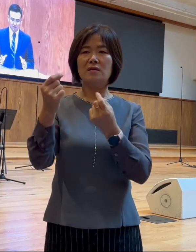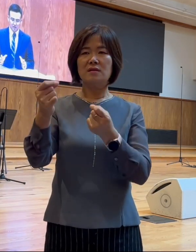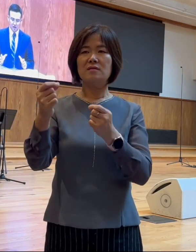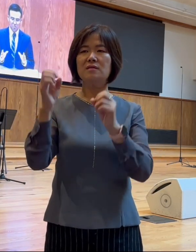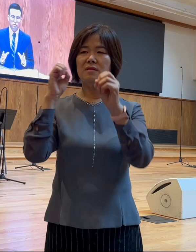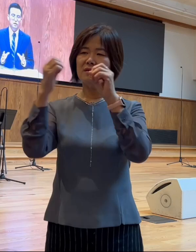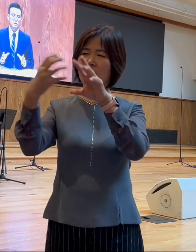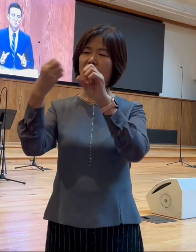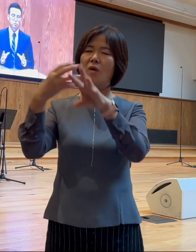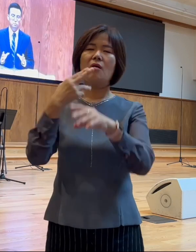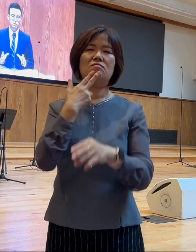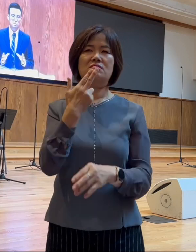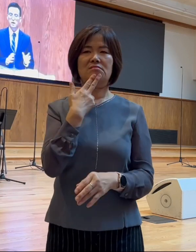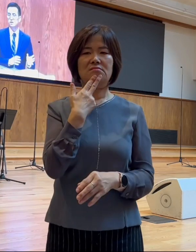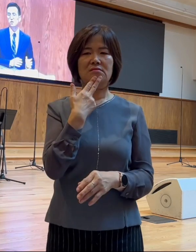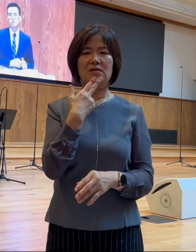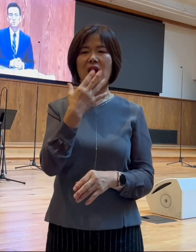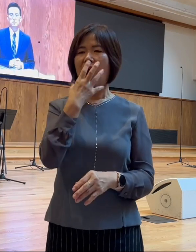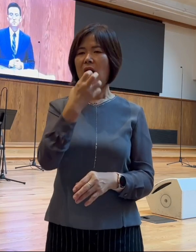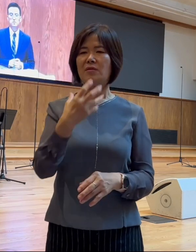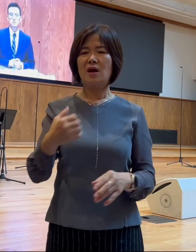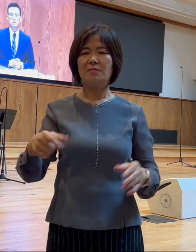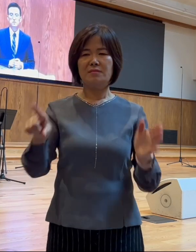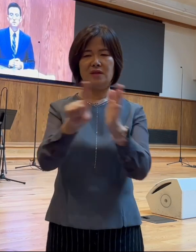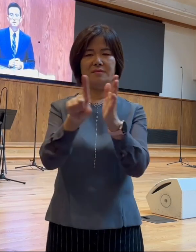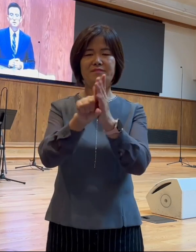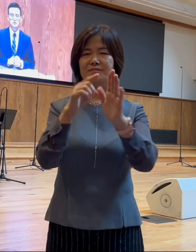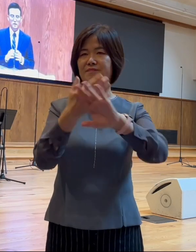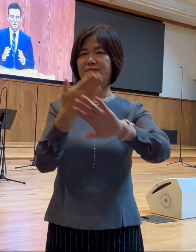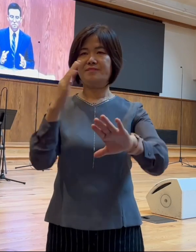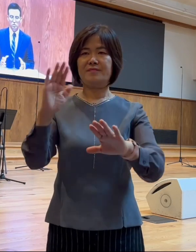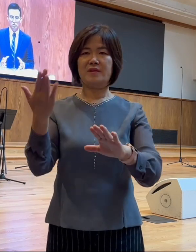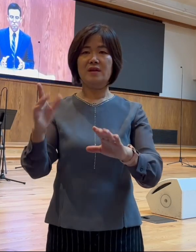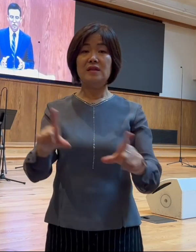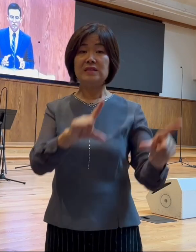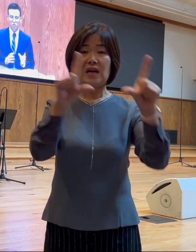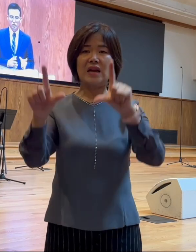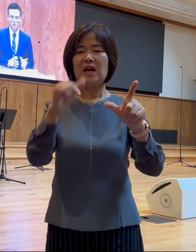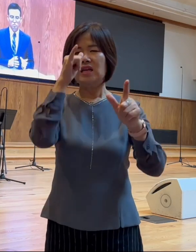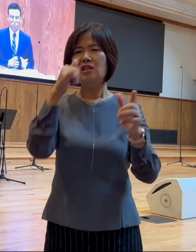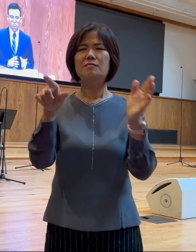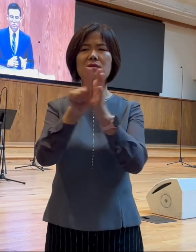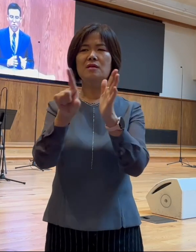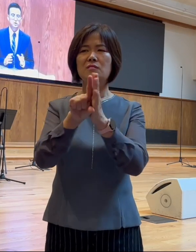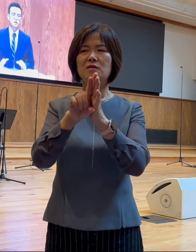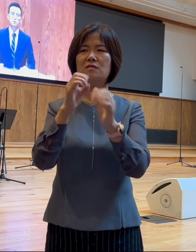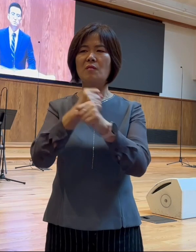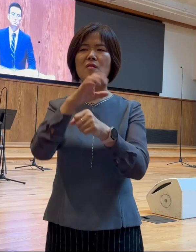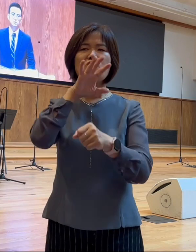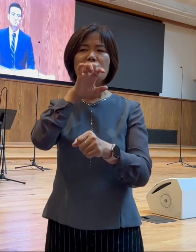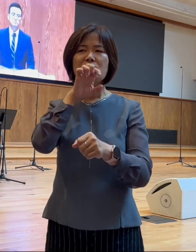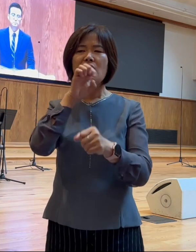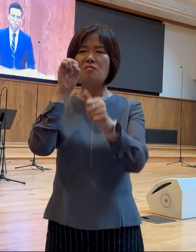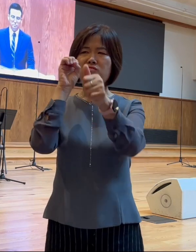이야기는 아브라함이 보인 믿음이 아니에요. 그러니까 살아있는 믿음의 그와 같은 모습은 설 자리가